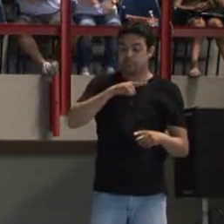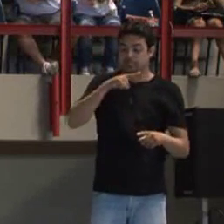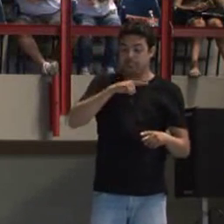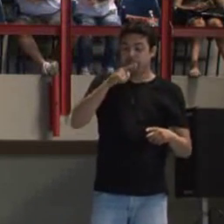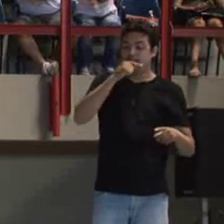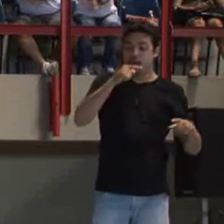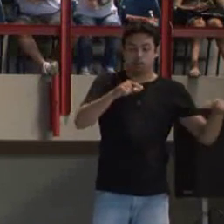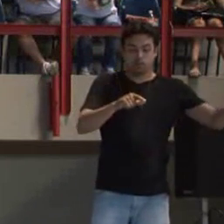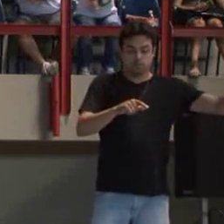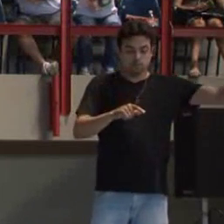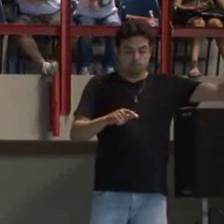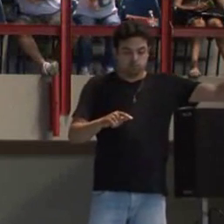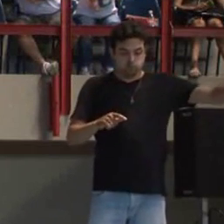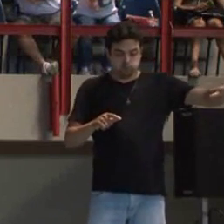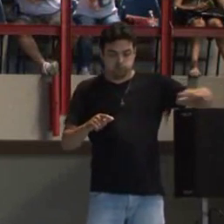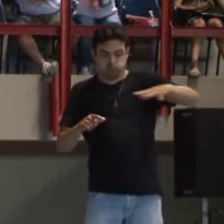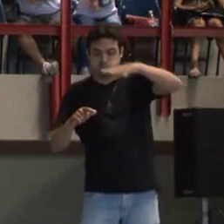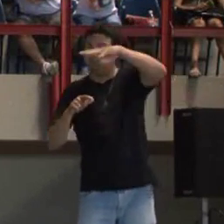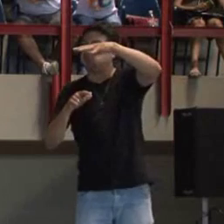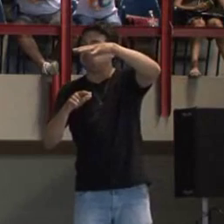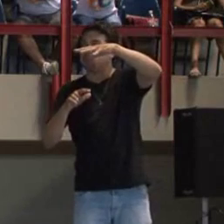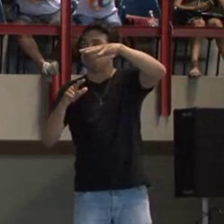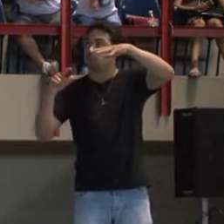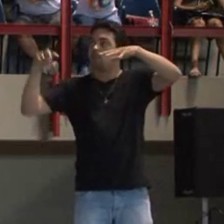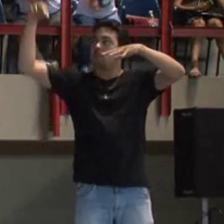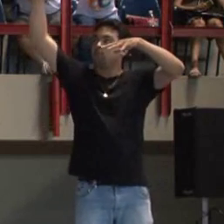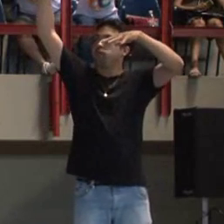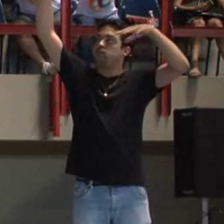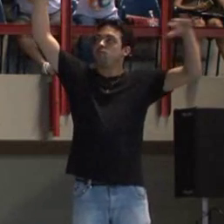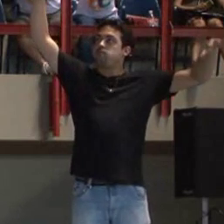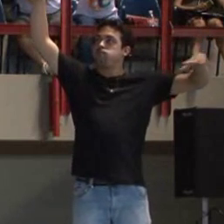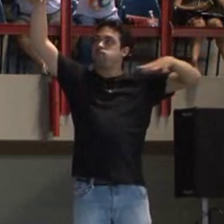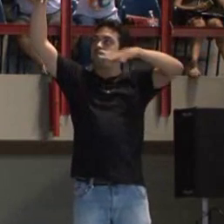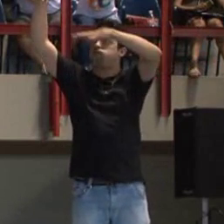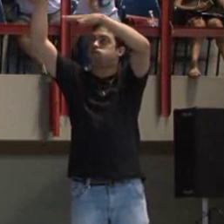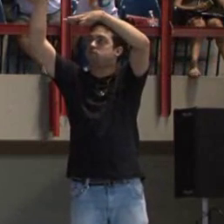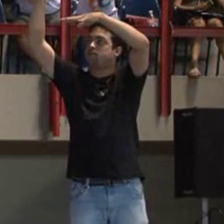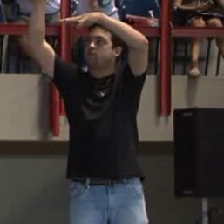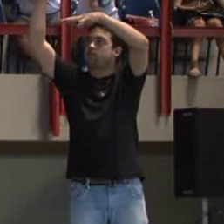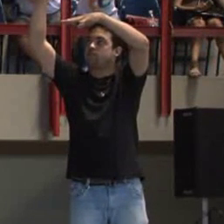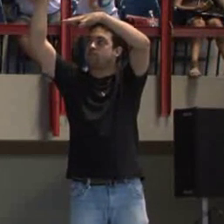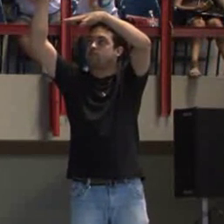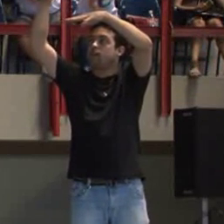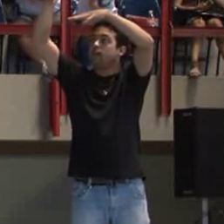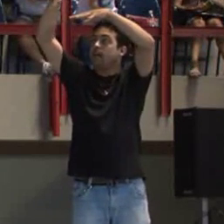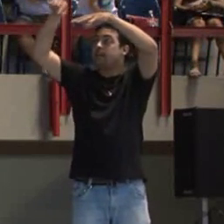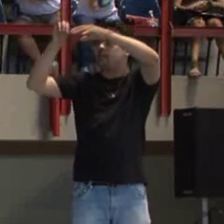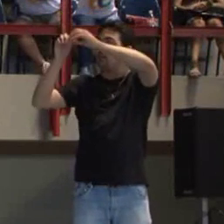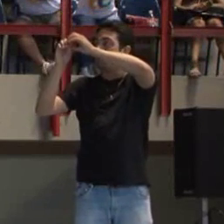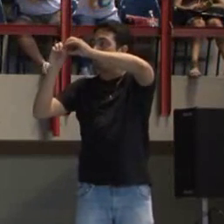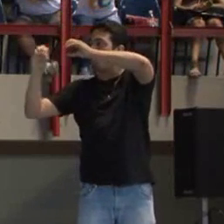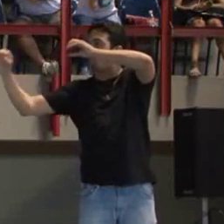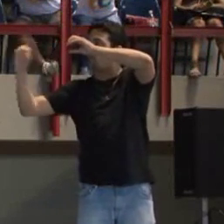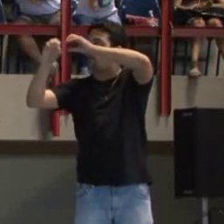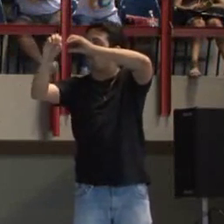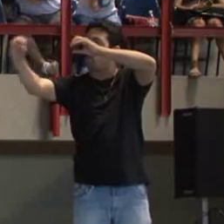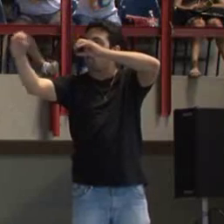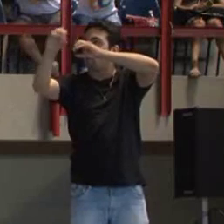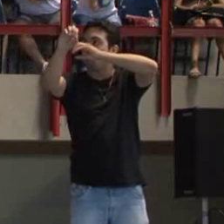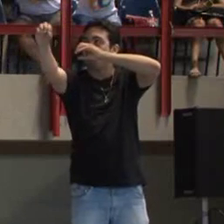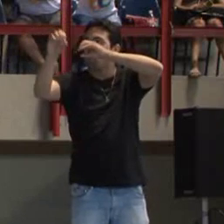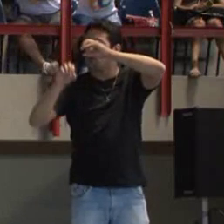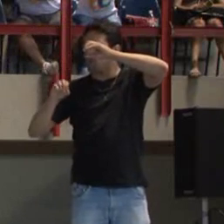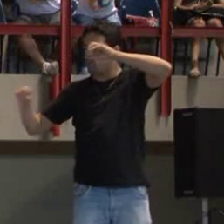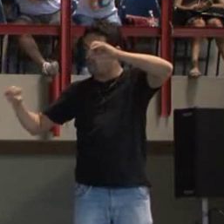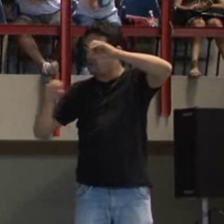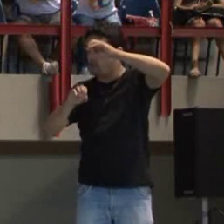venha, e ele sobe 10 metros, eles parem a água, aí eles criavam os canais, ó, e botavam água dentro da